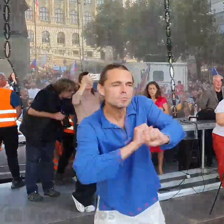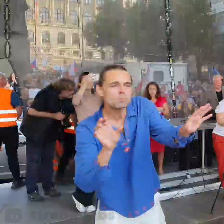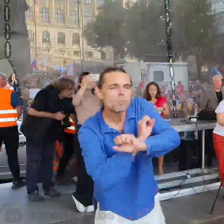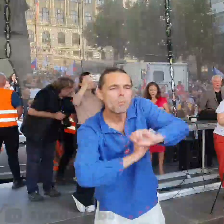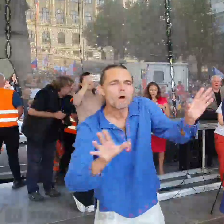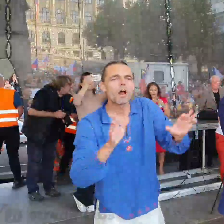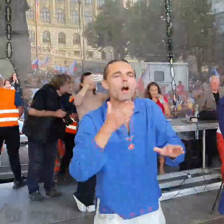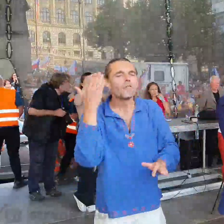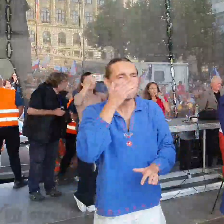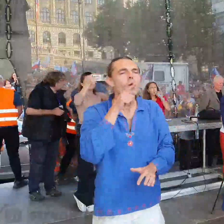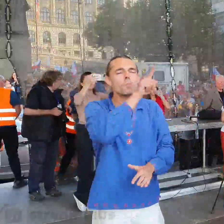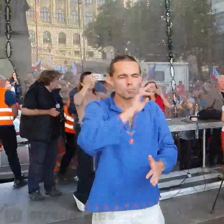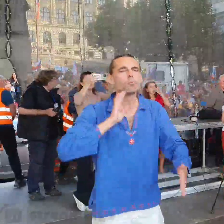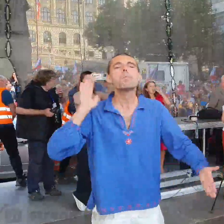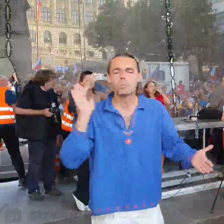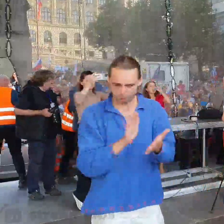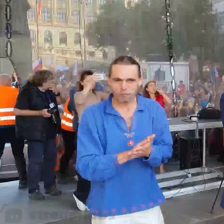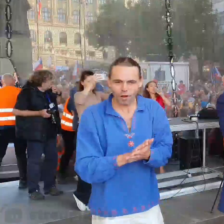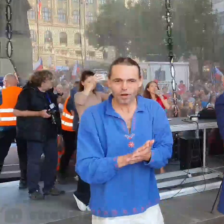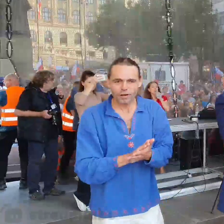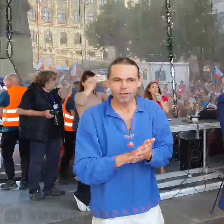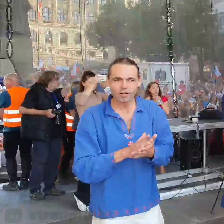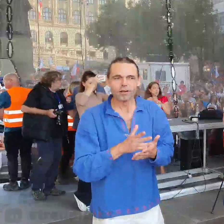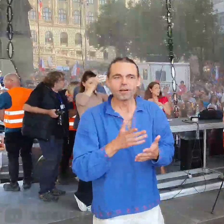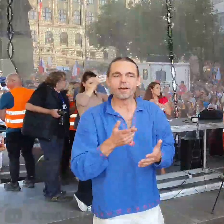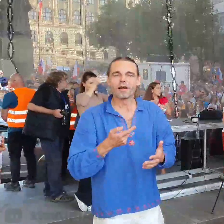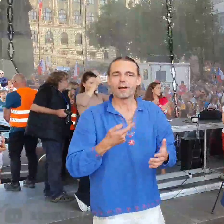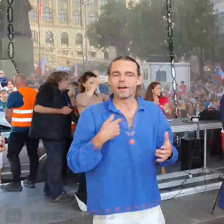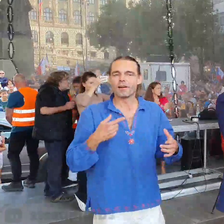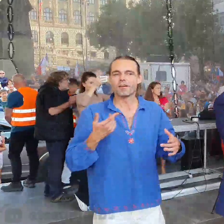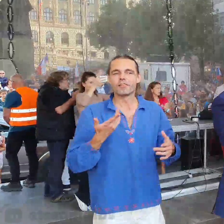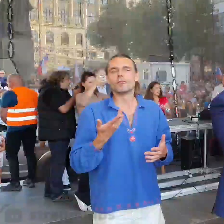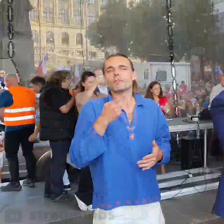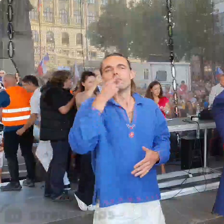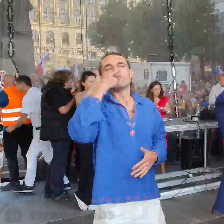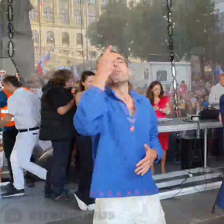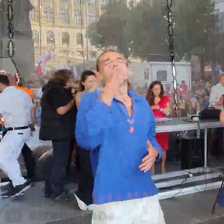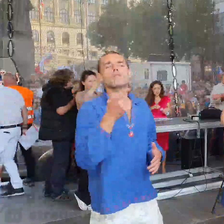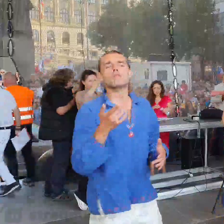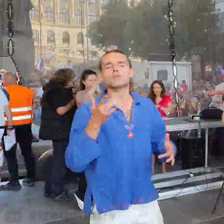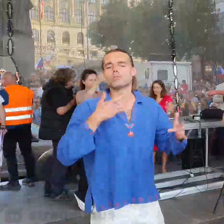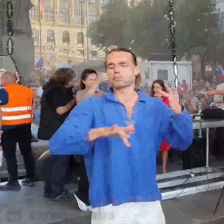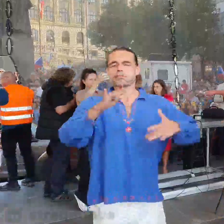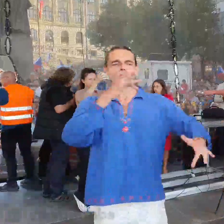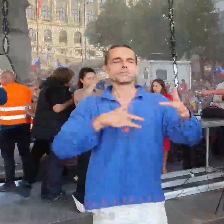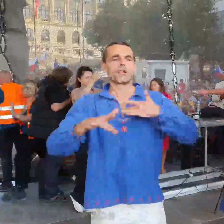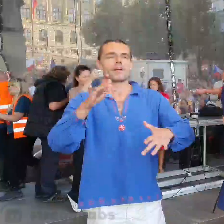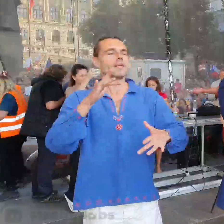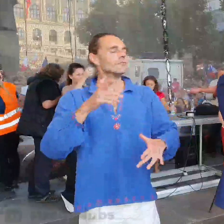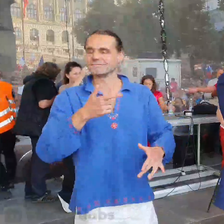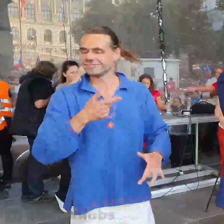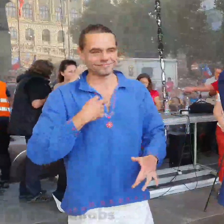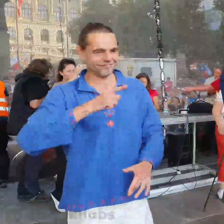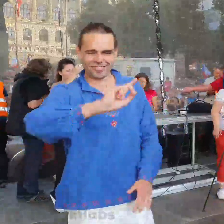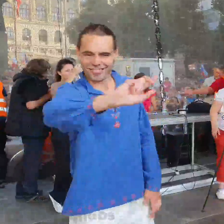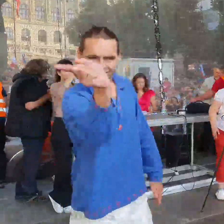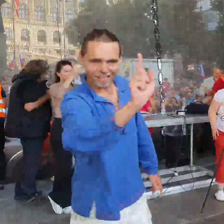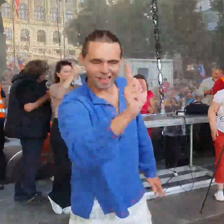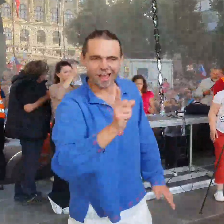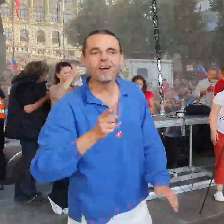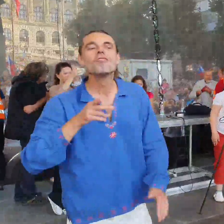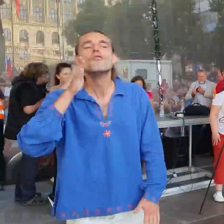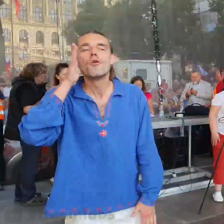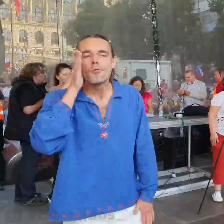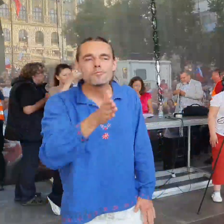moci, takže se jim nic nestane, že jim ustoupíme a že se jim lekneme. Ale já říkám,